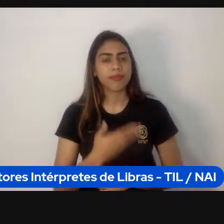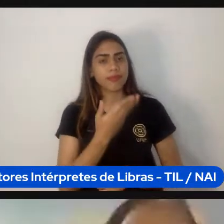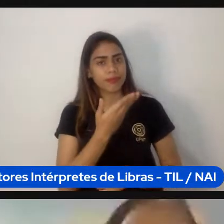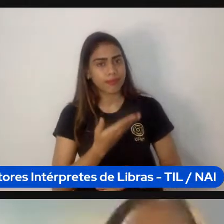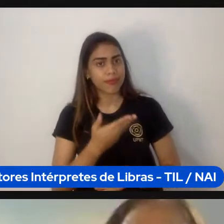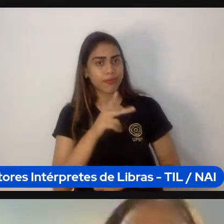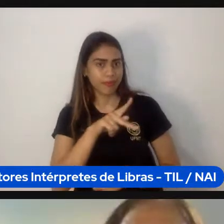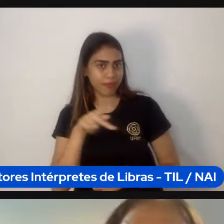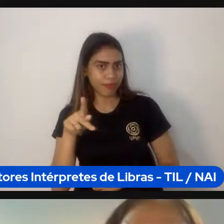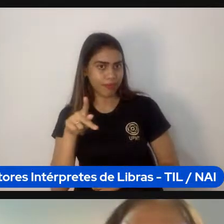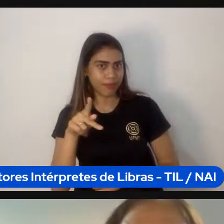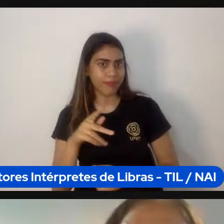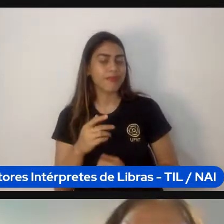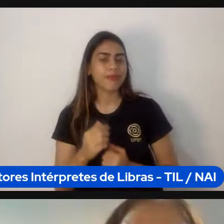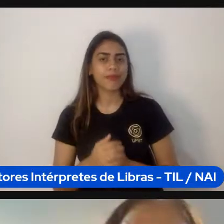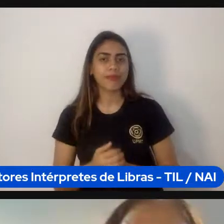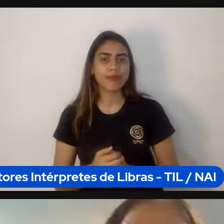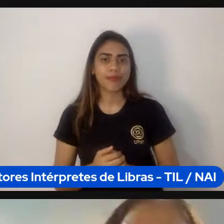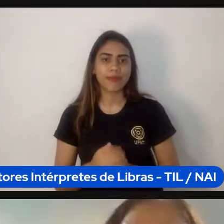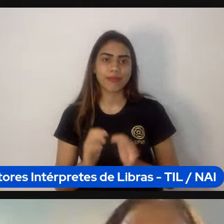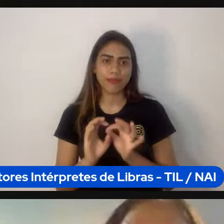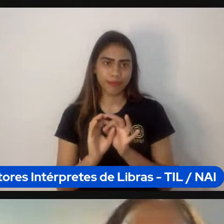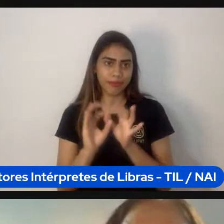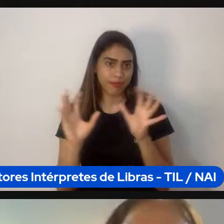seu. Fique à vontade.